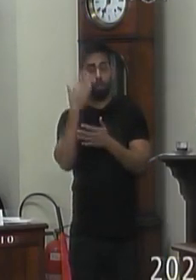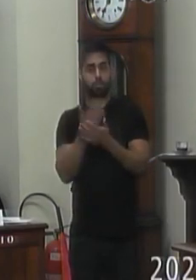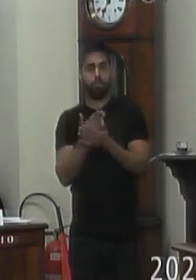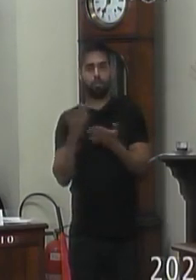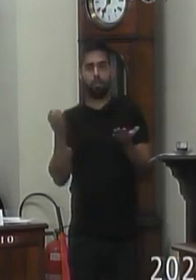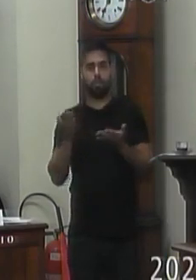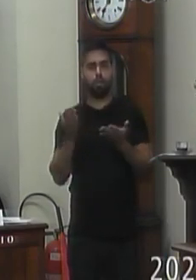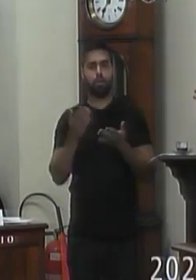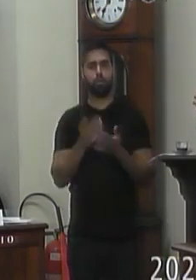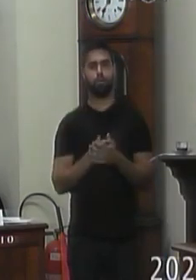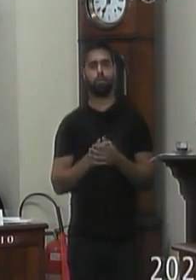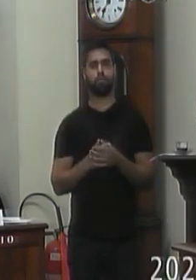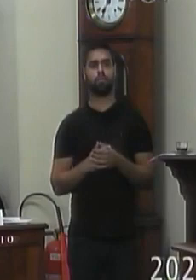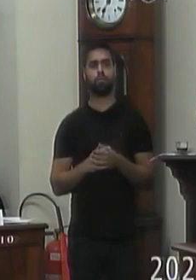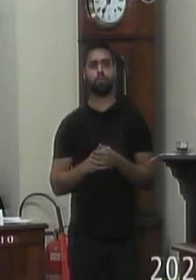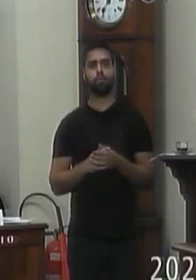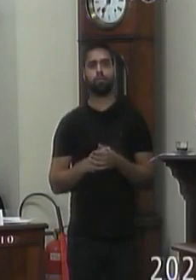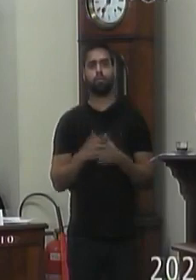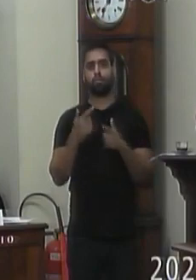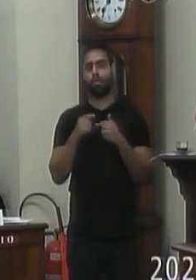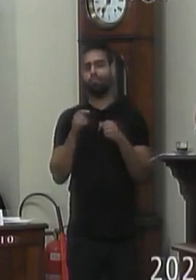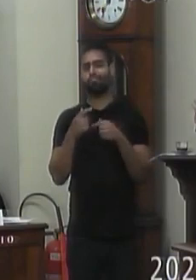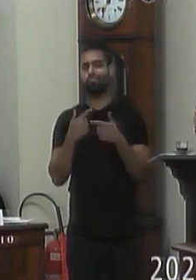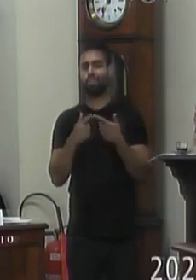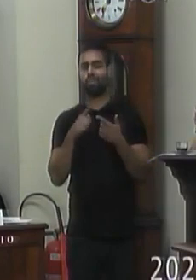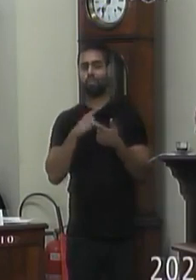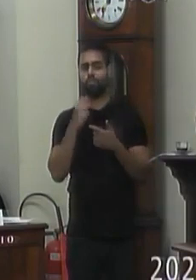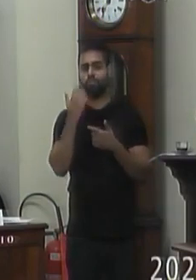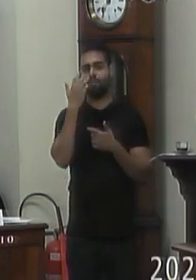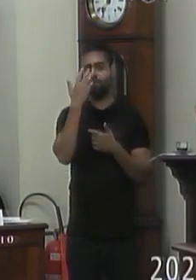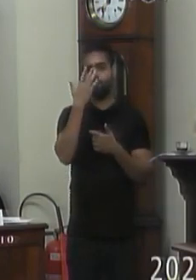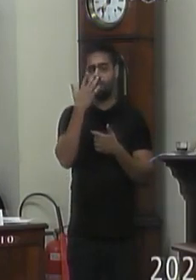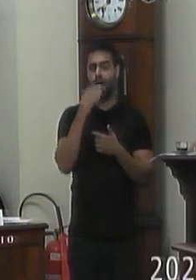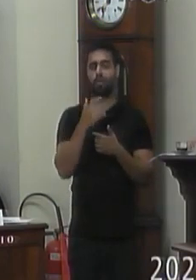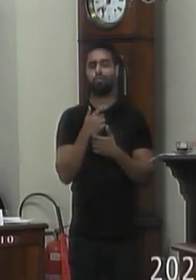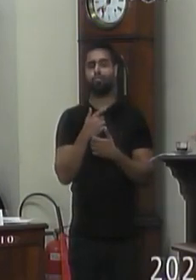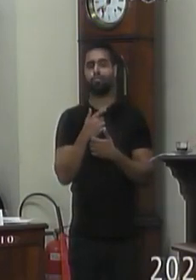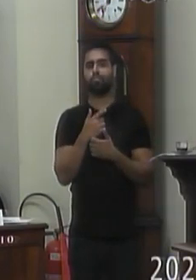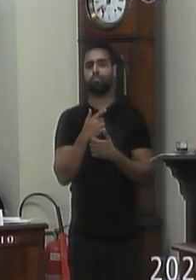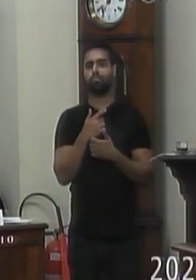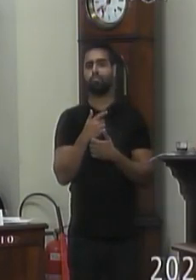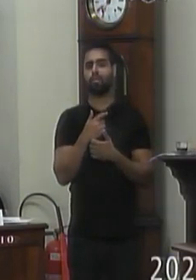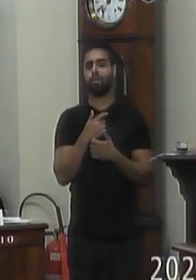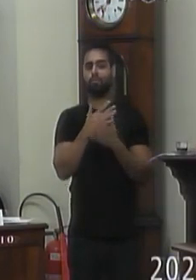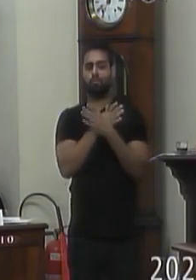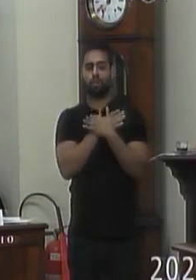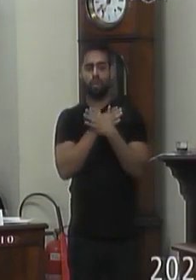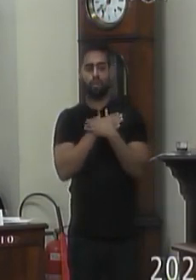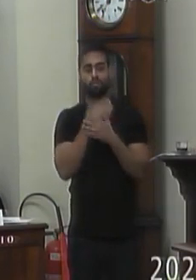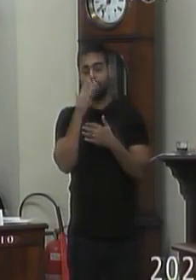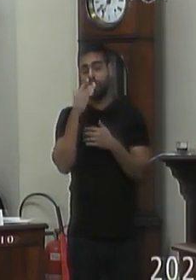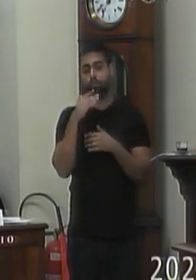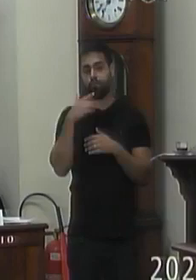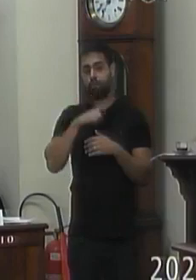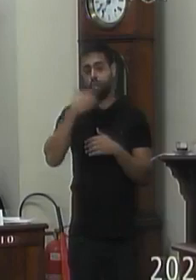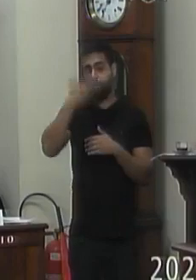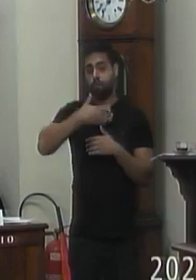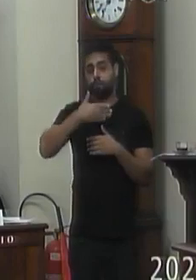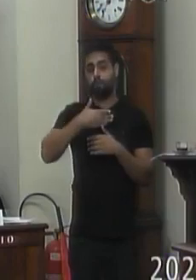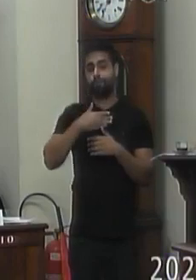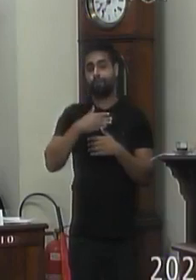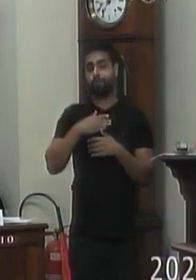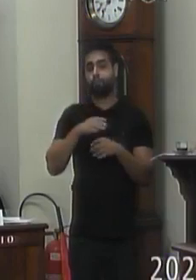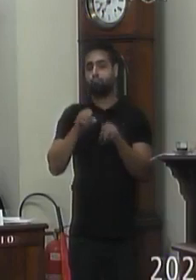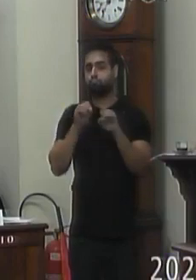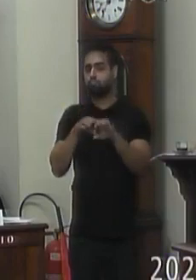agora, por questão de feriados de carnaval, não entrou a comprovação ainda, mas vai entrar. Tá?